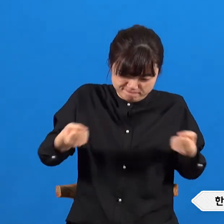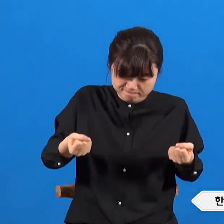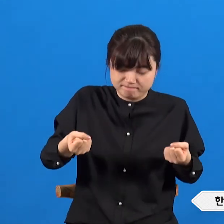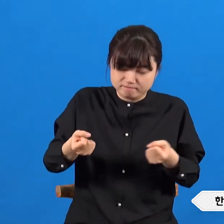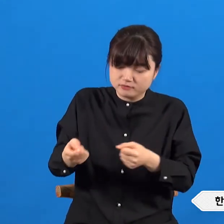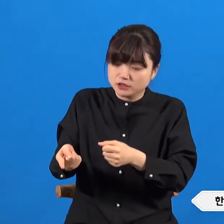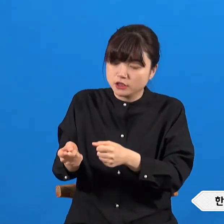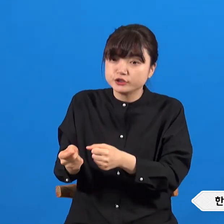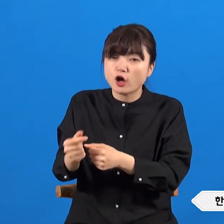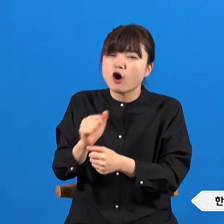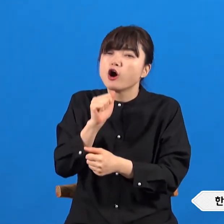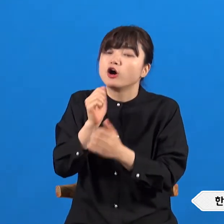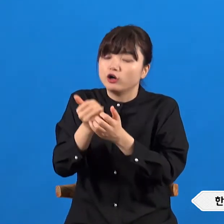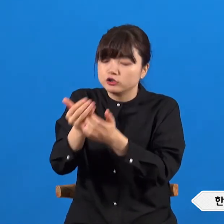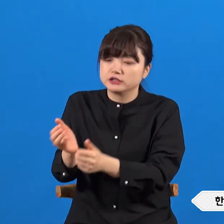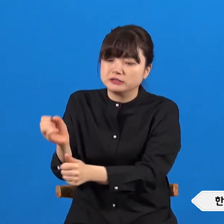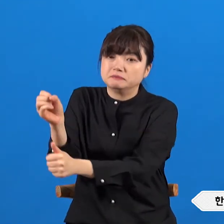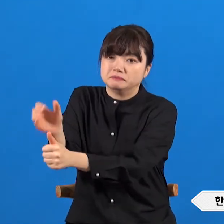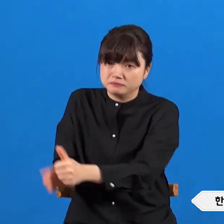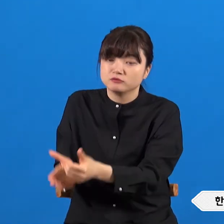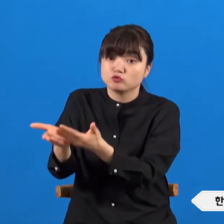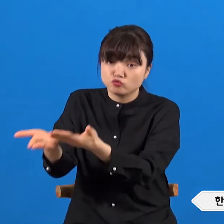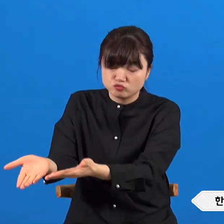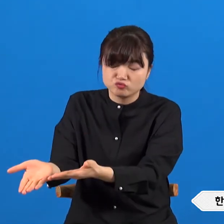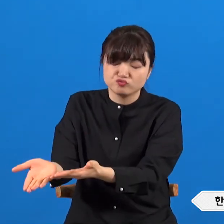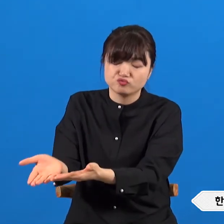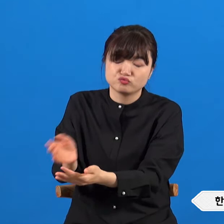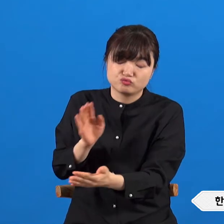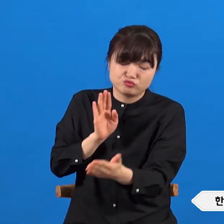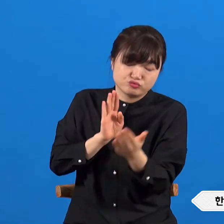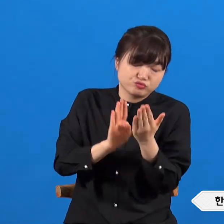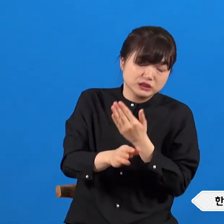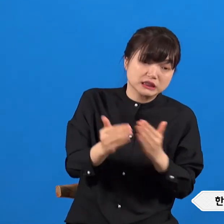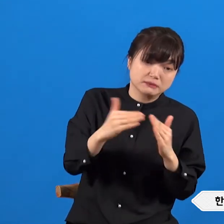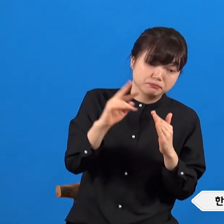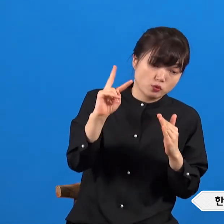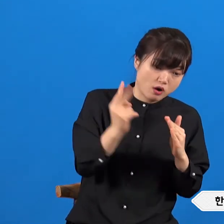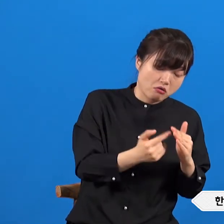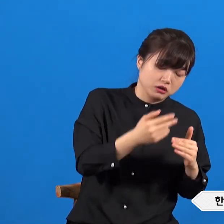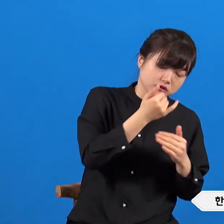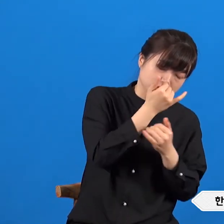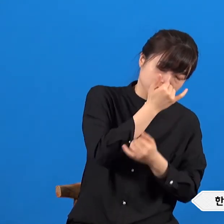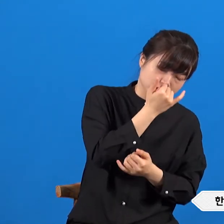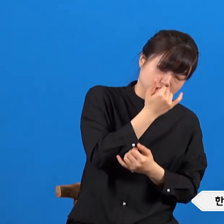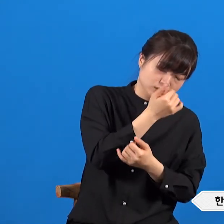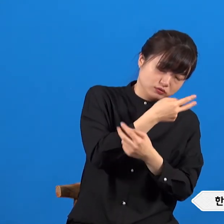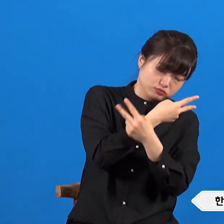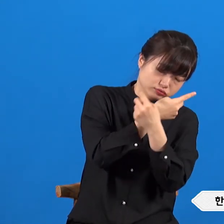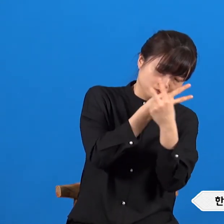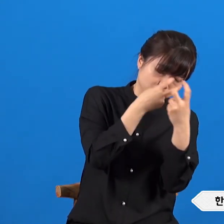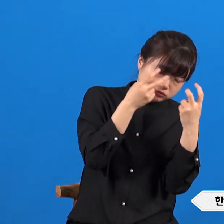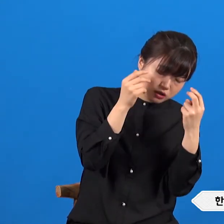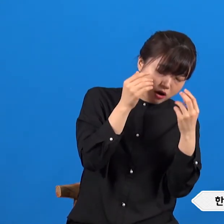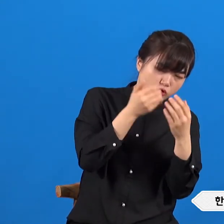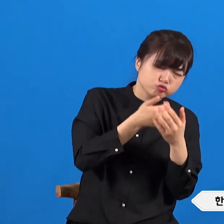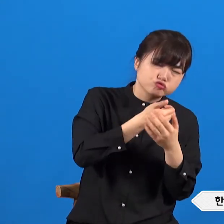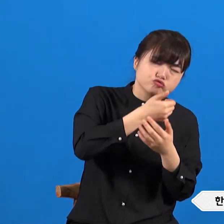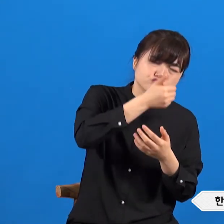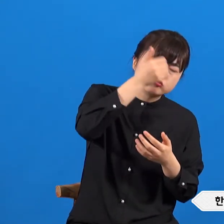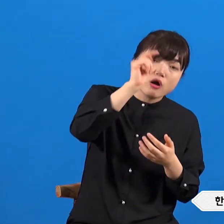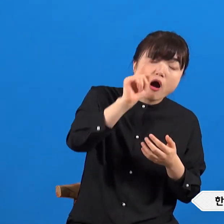입혀주었습니다. 마틴이 그날 밤에 꿈을 꾸었습니다. 하늘 보좌가 보이고 천사들이